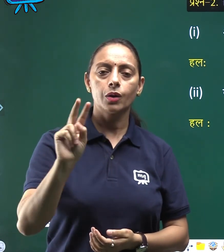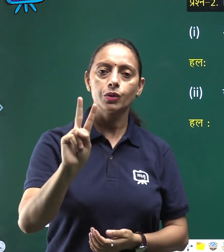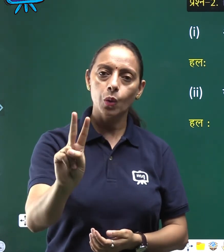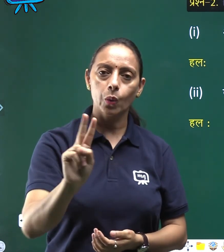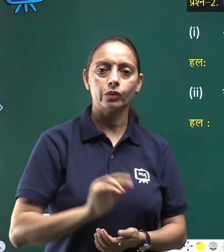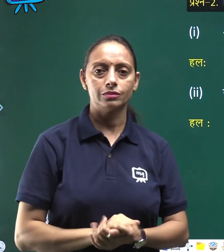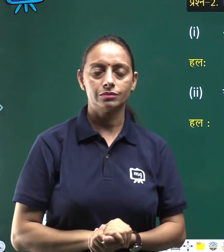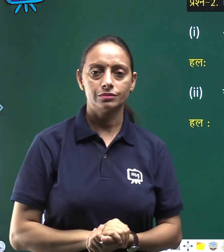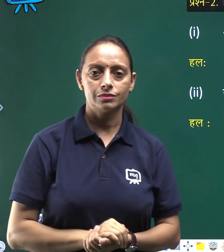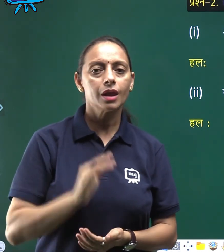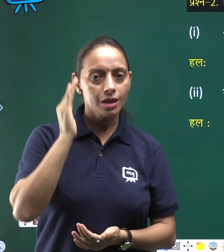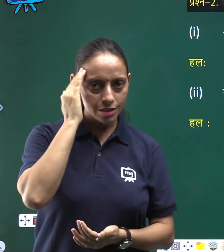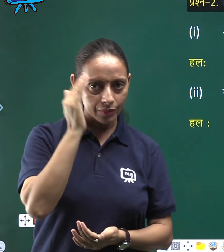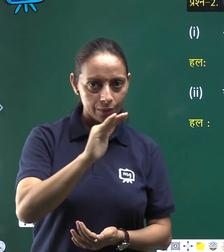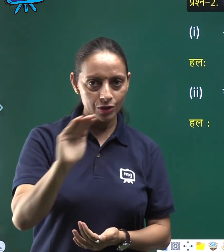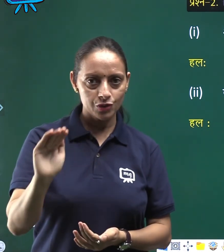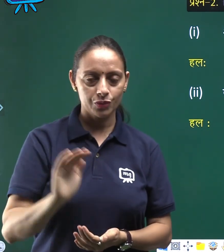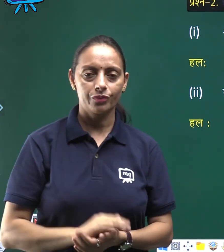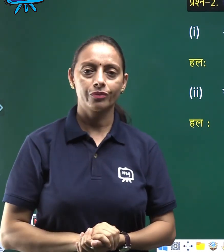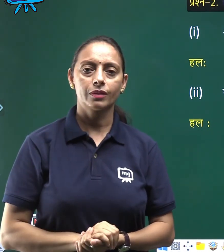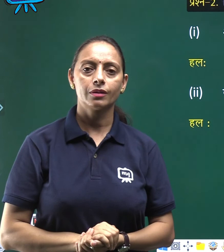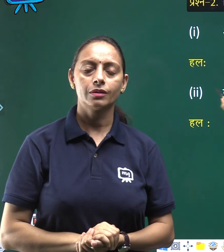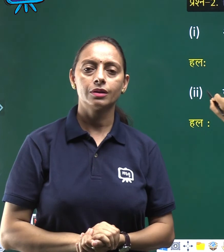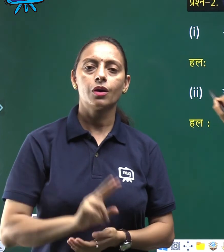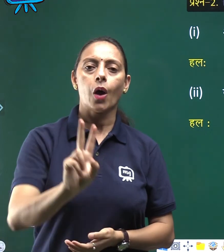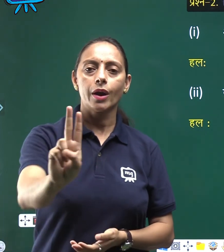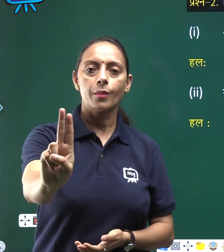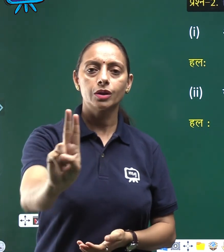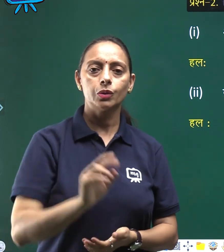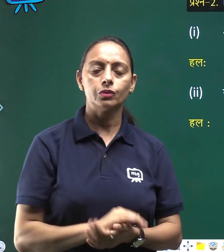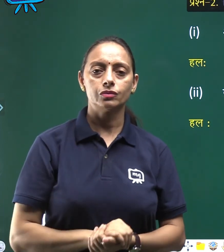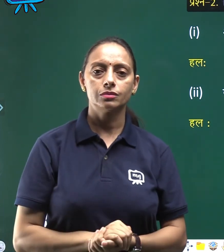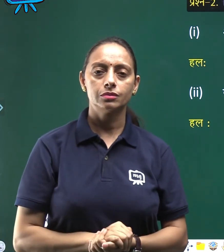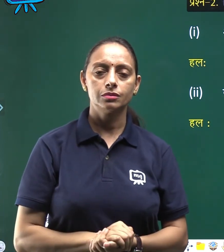1/2। समझ में आया बच्चों? नंबर 2,